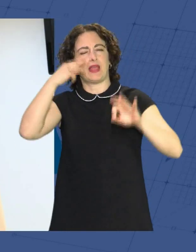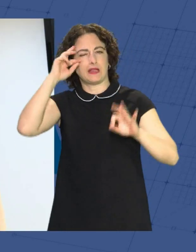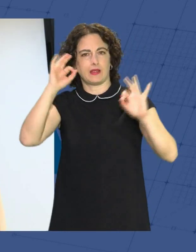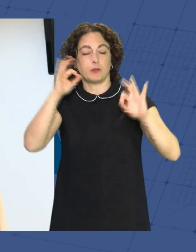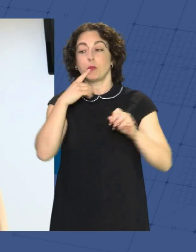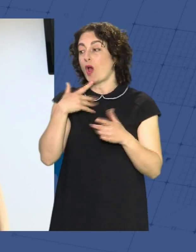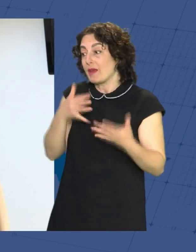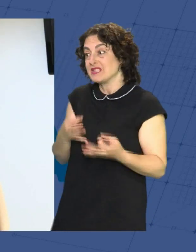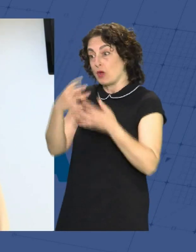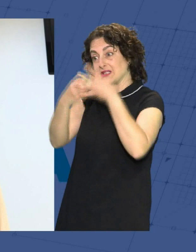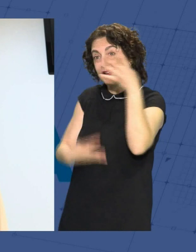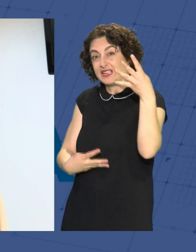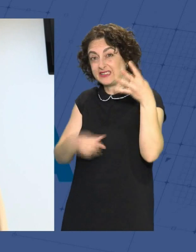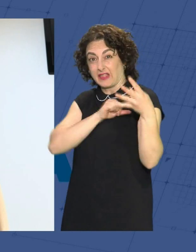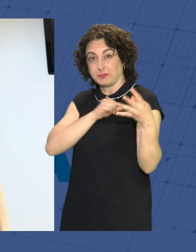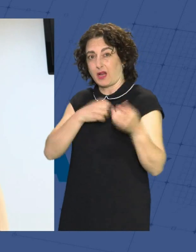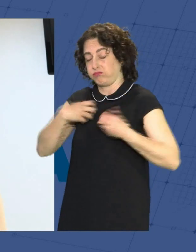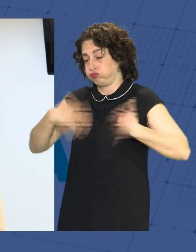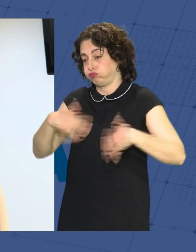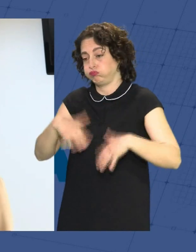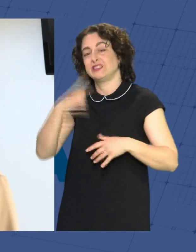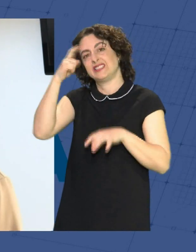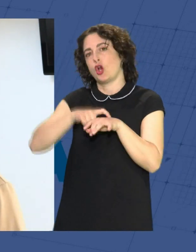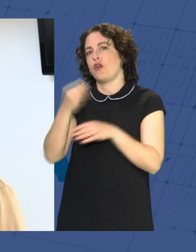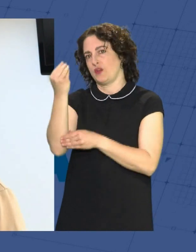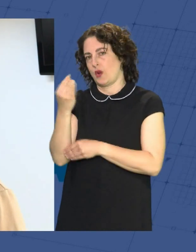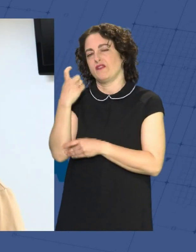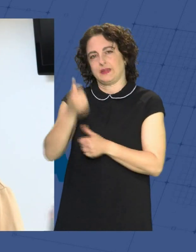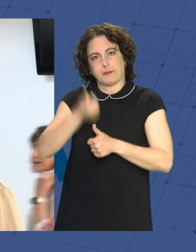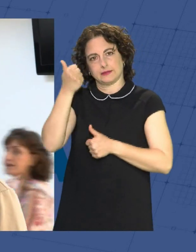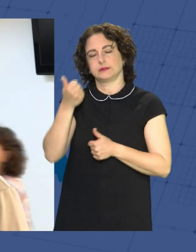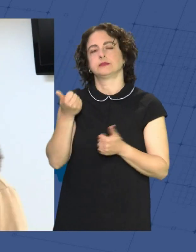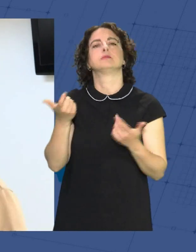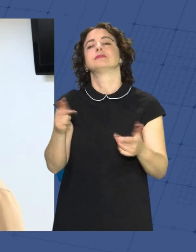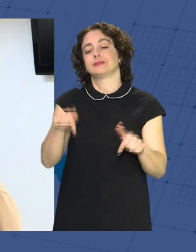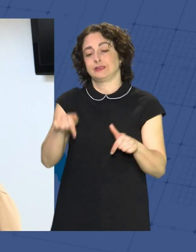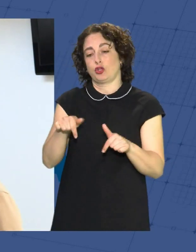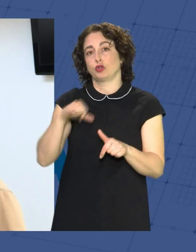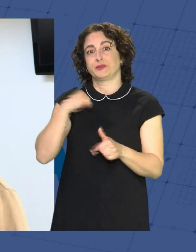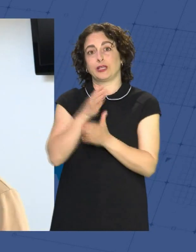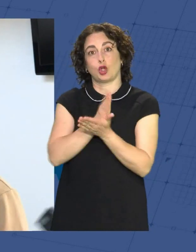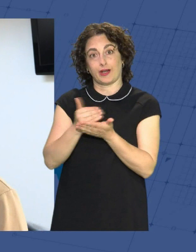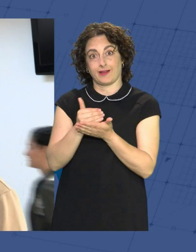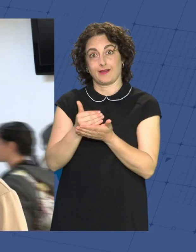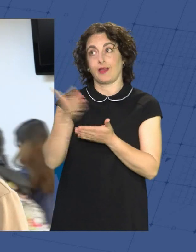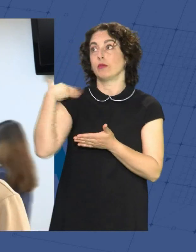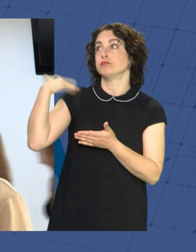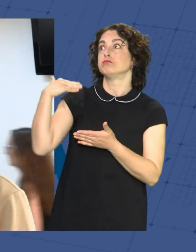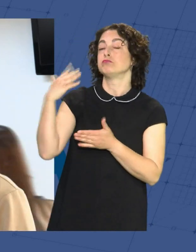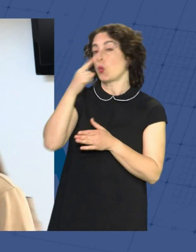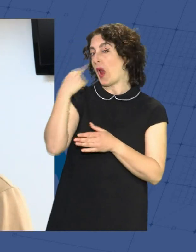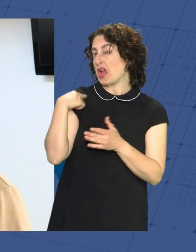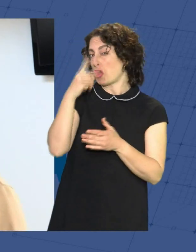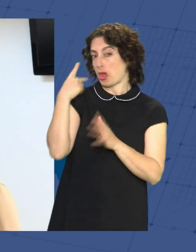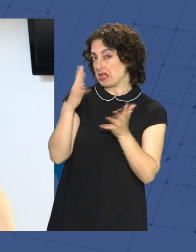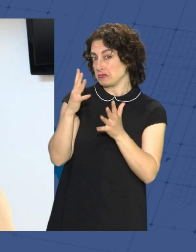de espera, entonces es muy necesaria la figura del psicólogo ahora mismo. De hecho, aquí en el Hospital de Torrecárdenas, hace un año o